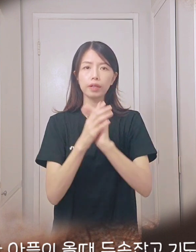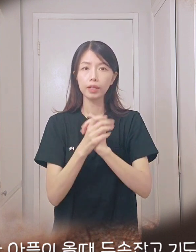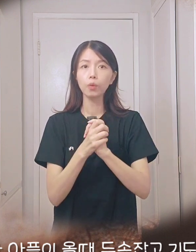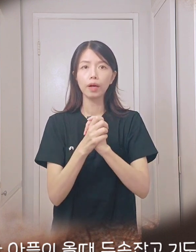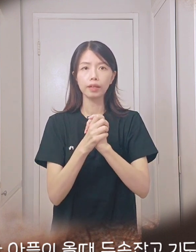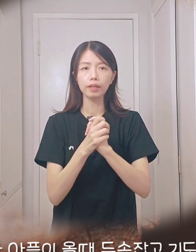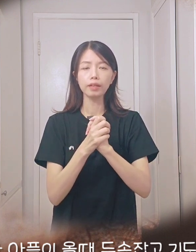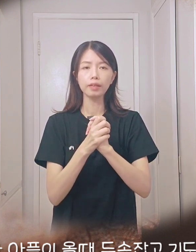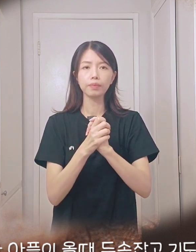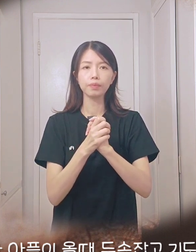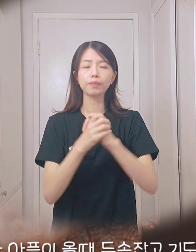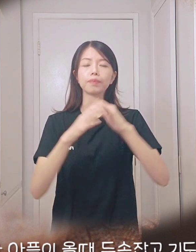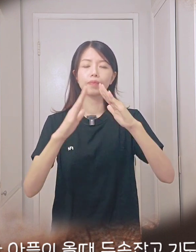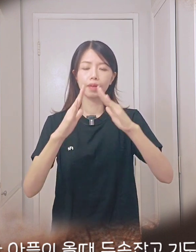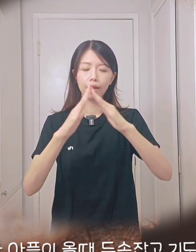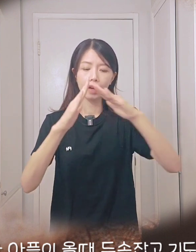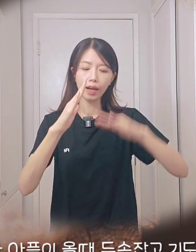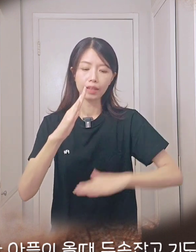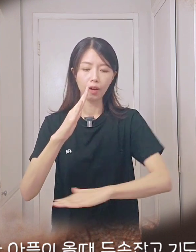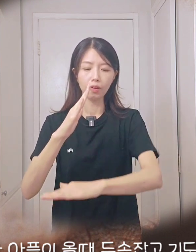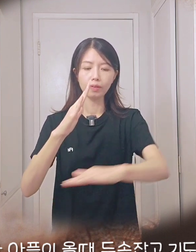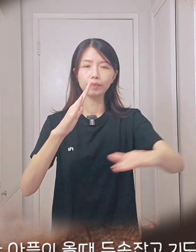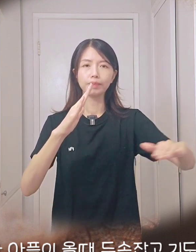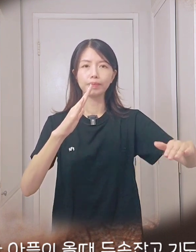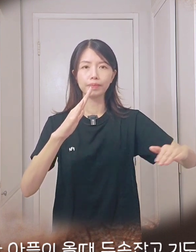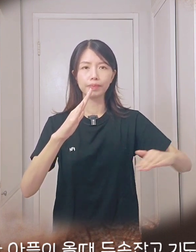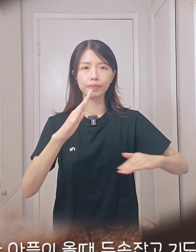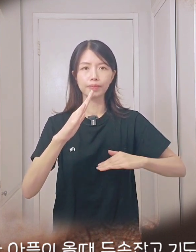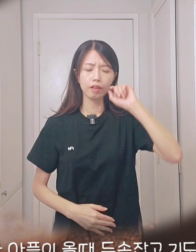잡고 기도하는 가정.